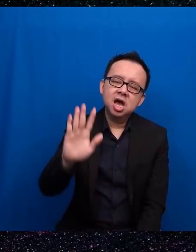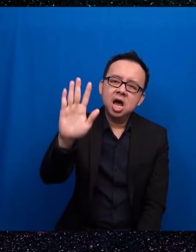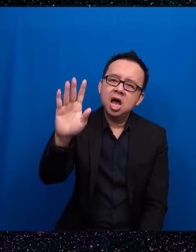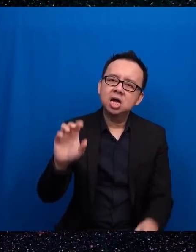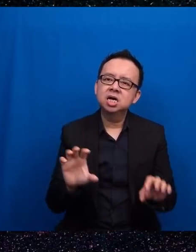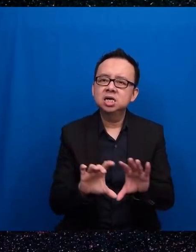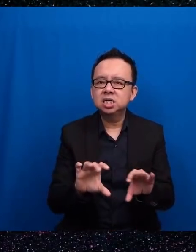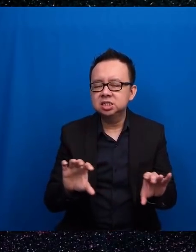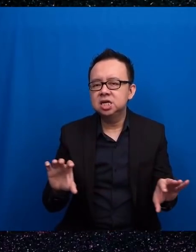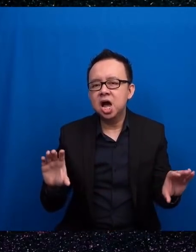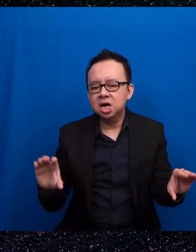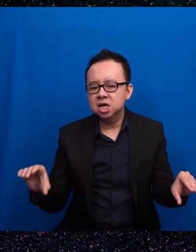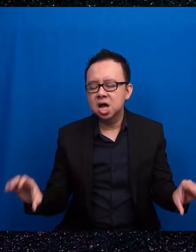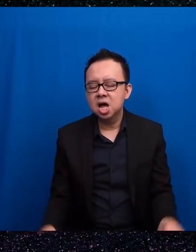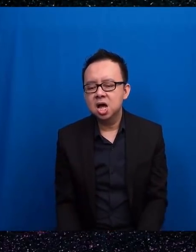Dia